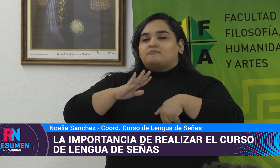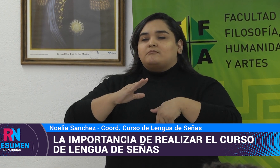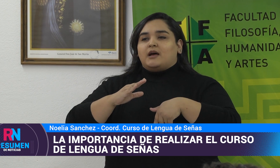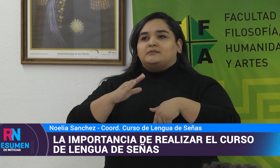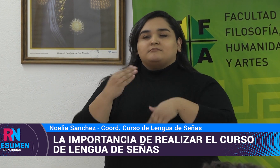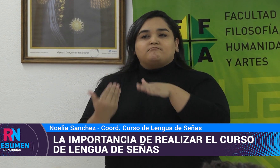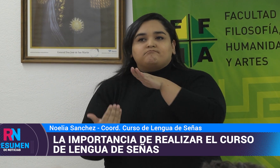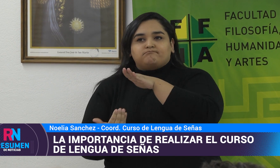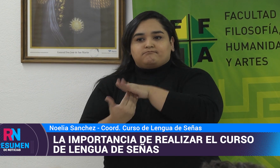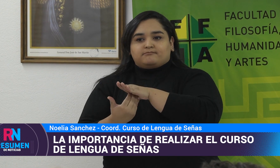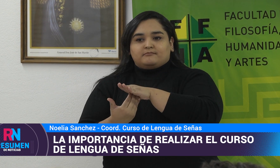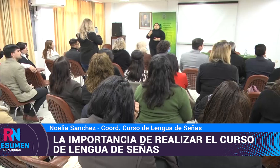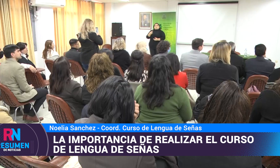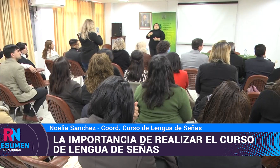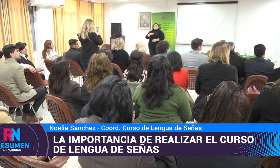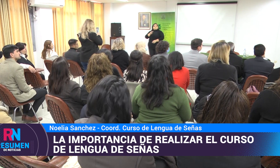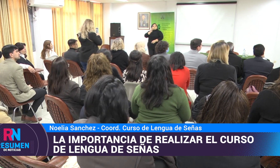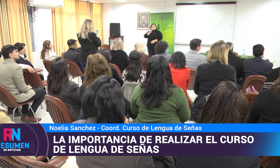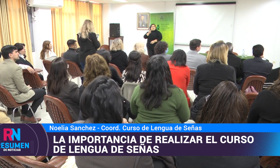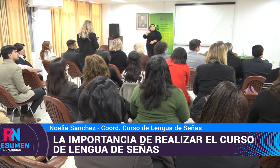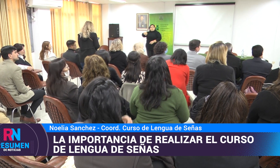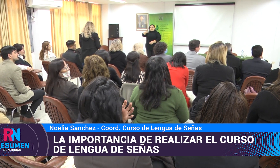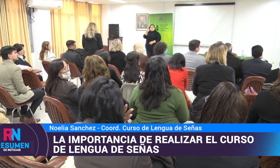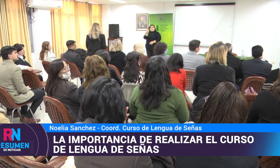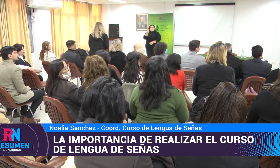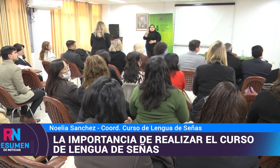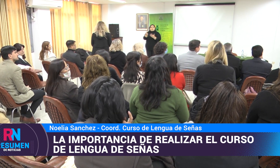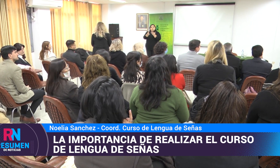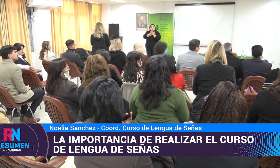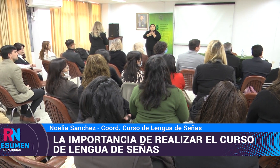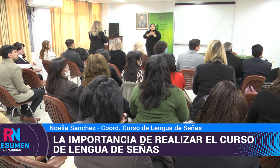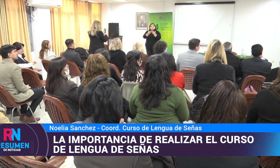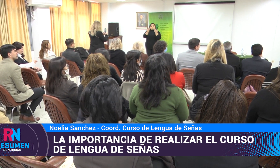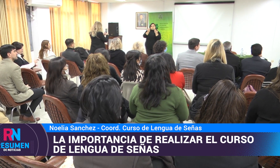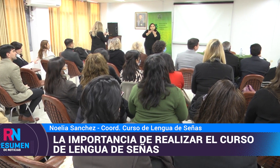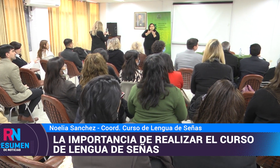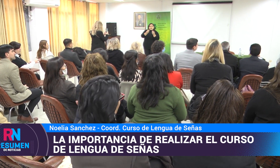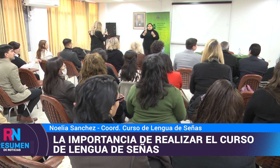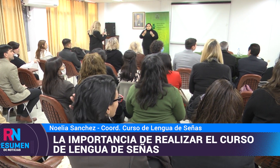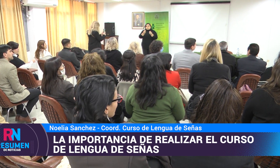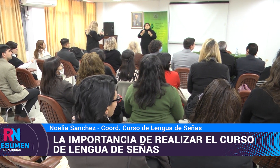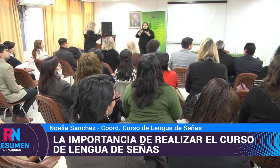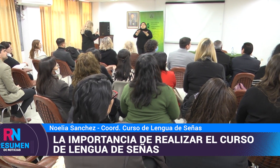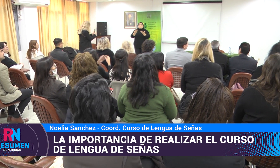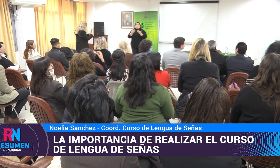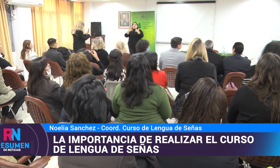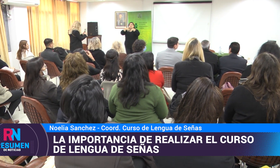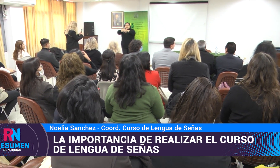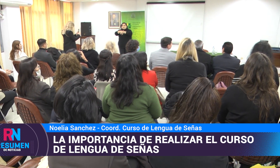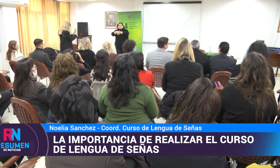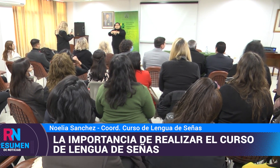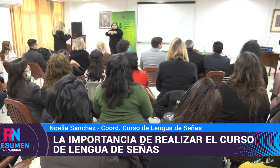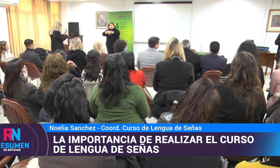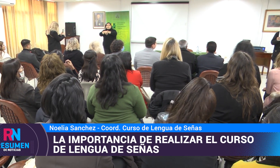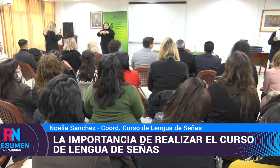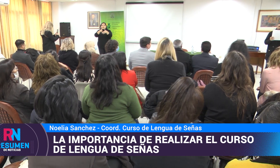más y todos los oyentes vamos teniendo como esta reflexión de decir bueno, necesito aprender a comunicarme, sea el ámbito que sea,